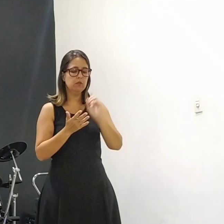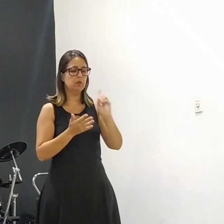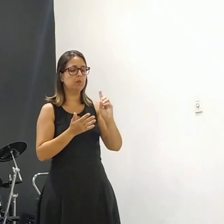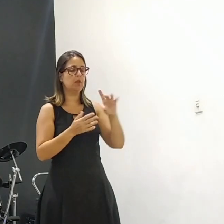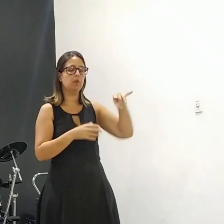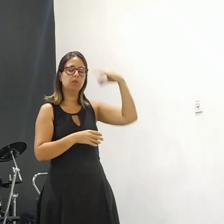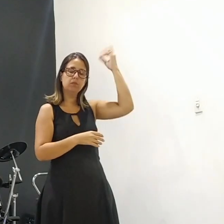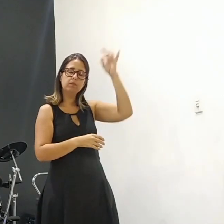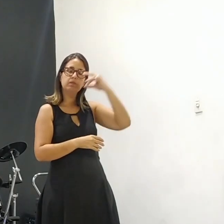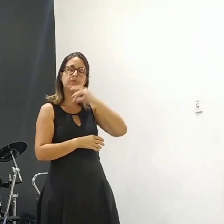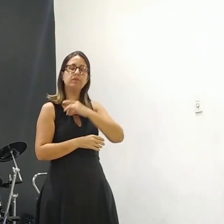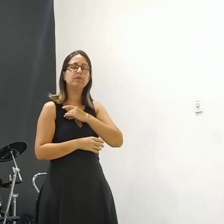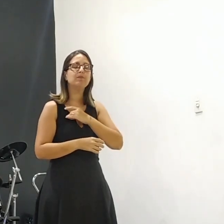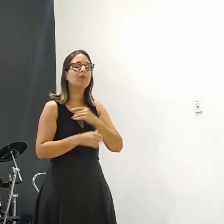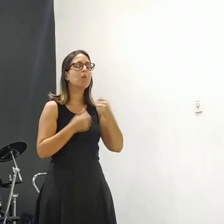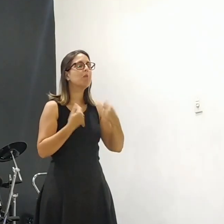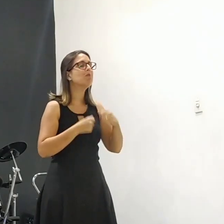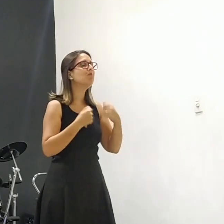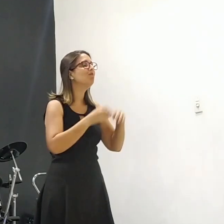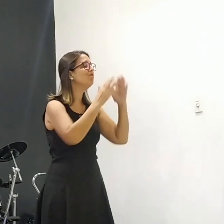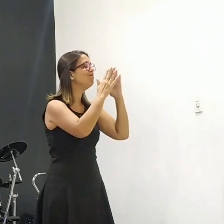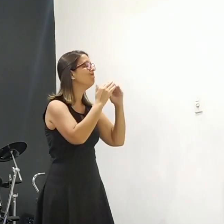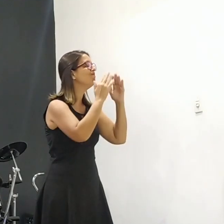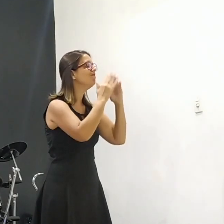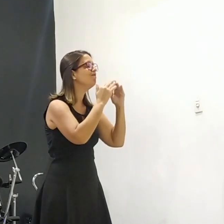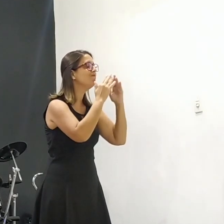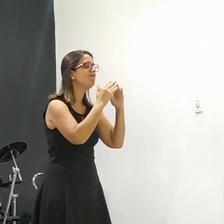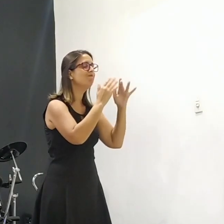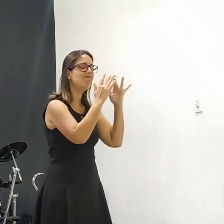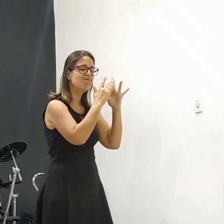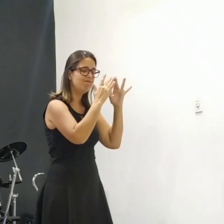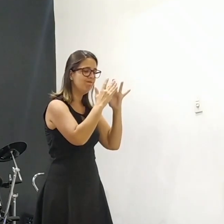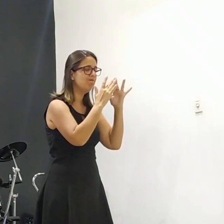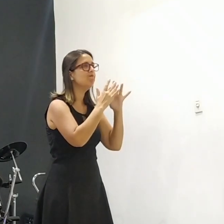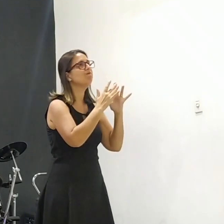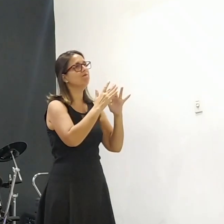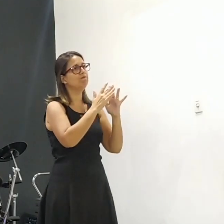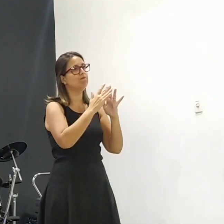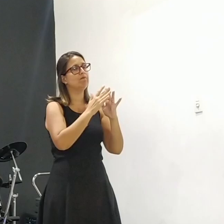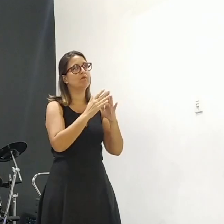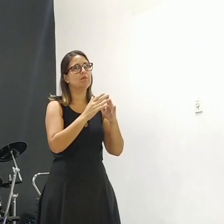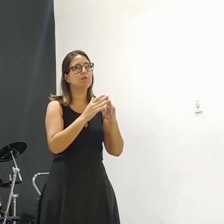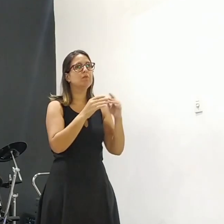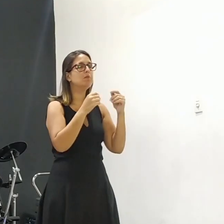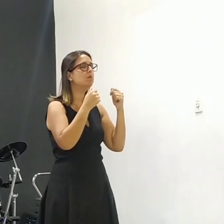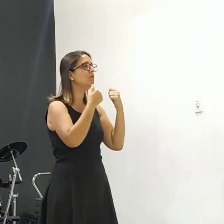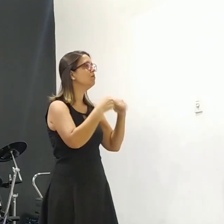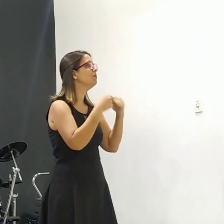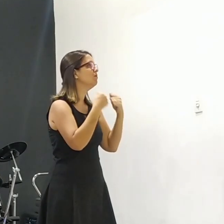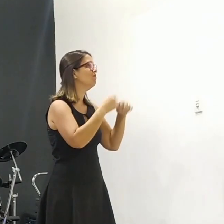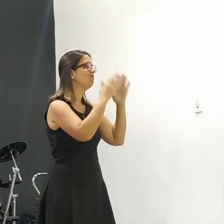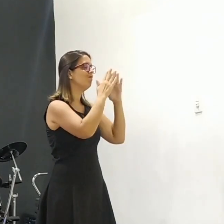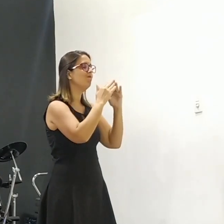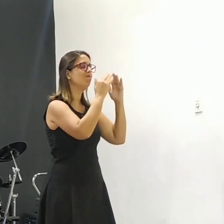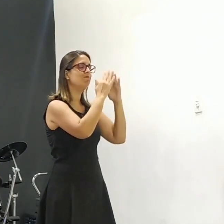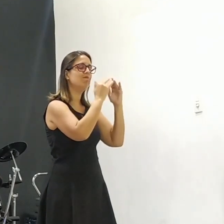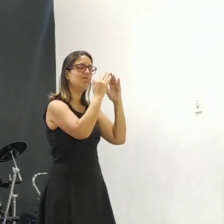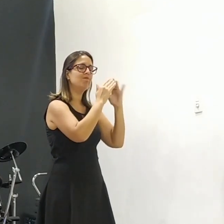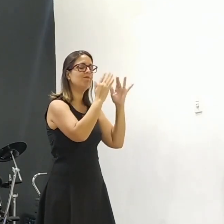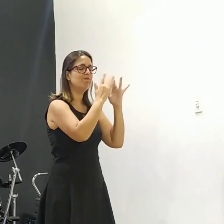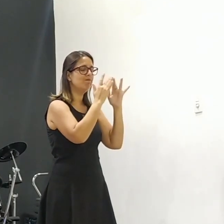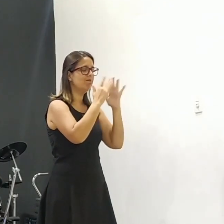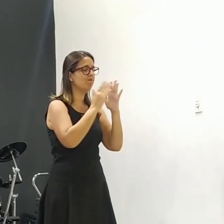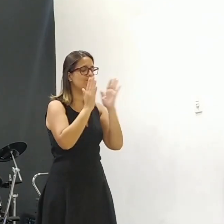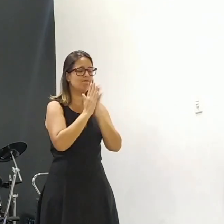seu Espírito. Eu preciso conhecer mais. Se você já conhece, conheça mais, busque mais,